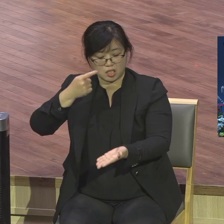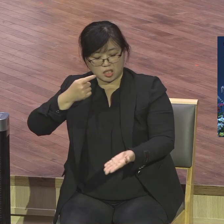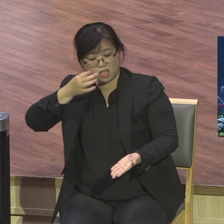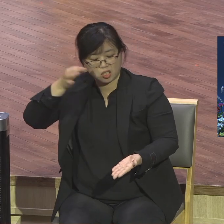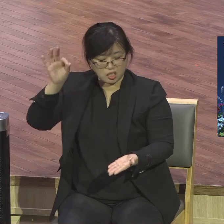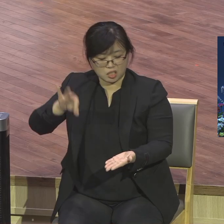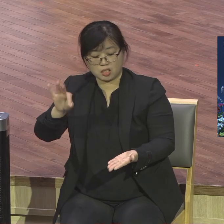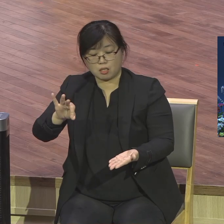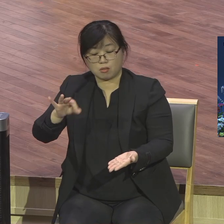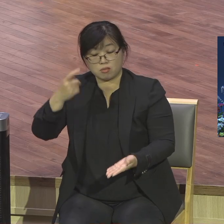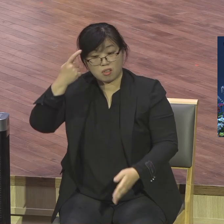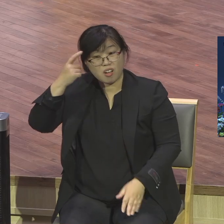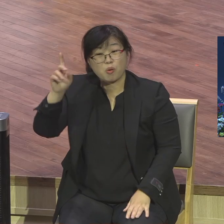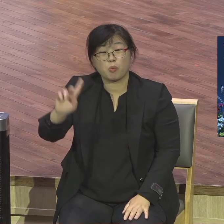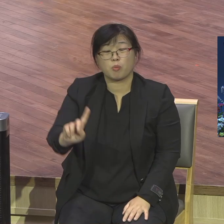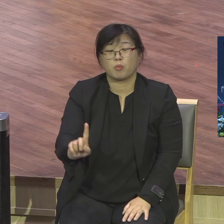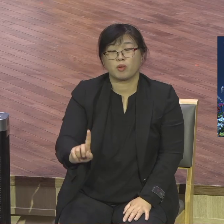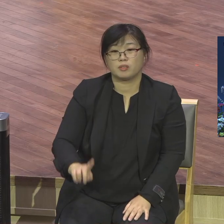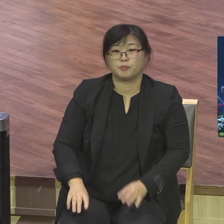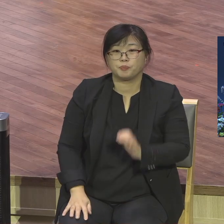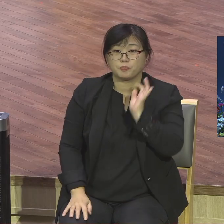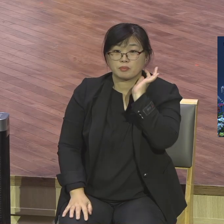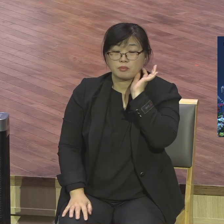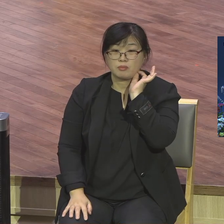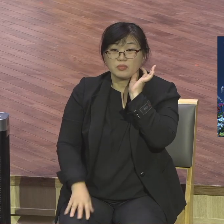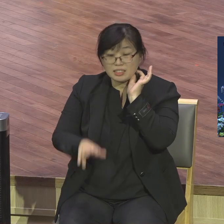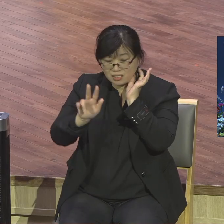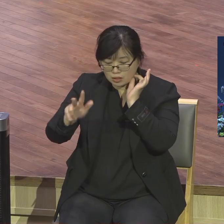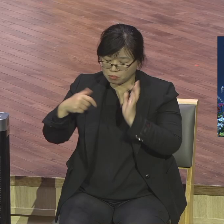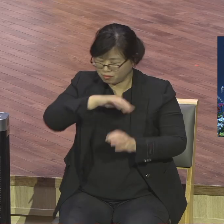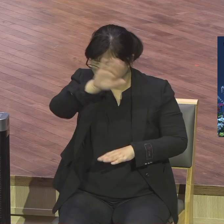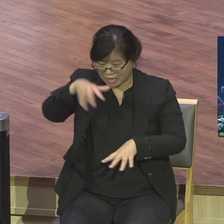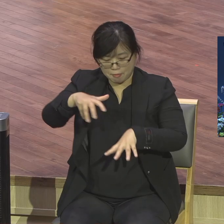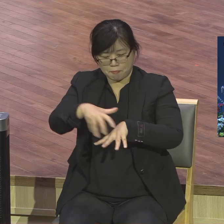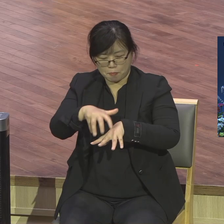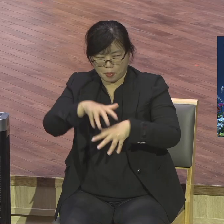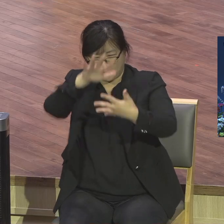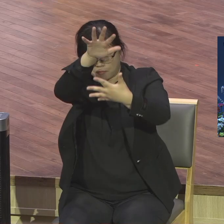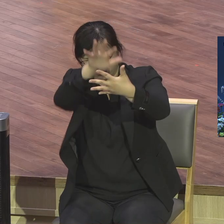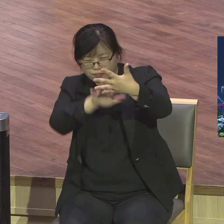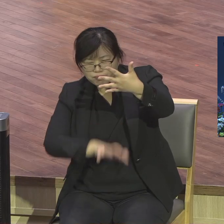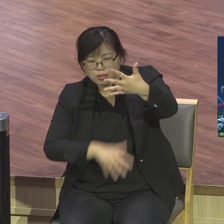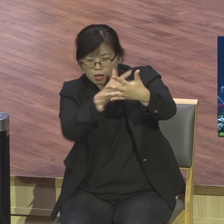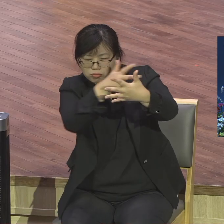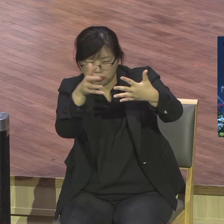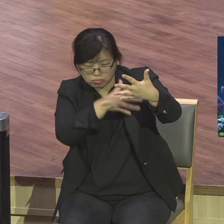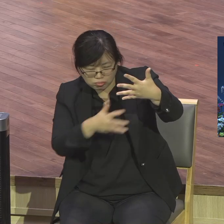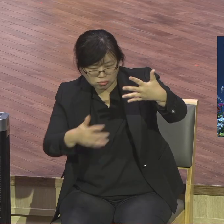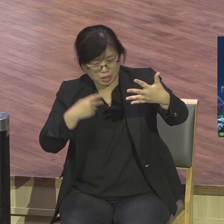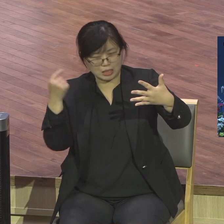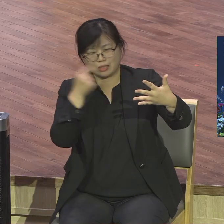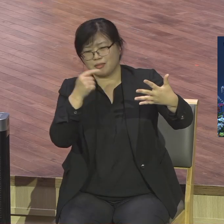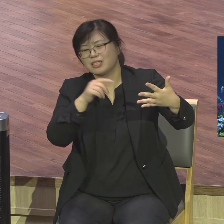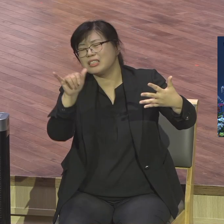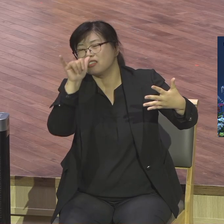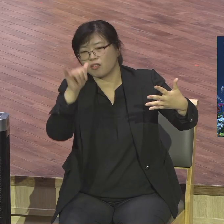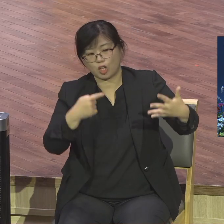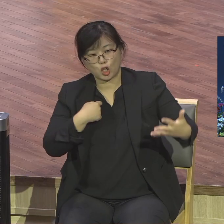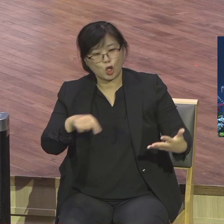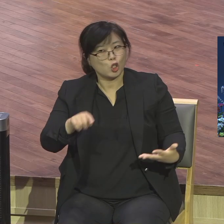집사님이 어느 권사님이 어느 성도가 교회에 나왔는지 안 나온지 헌금하는지 아는 걸 다 보고 있다니까